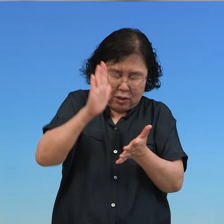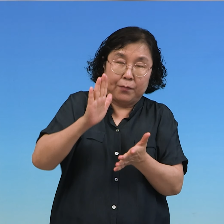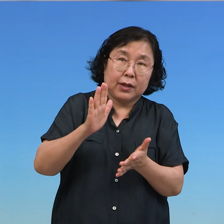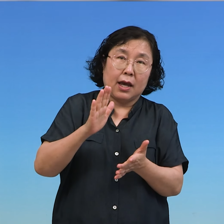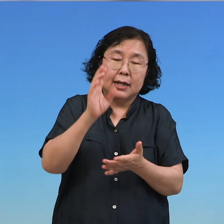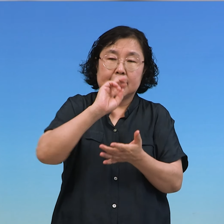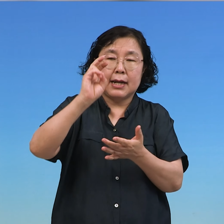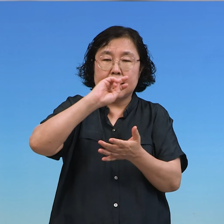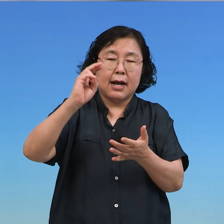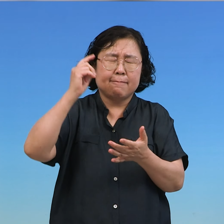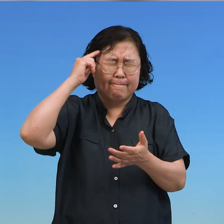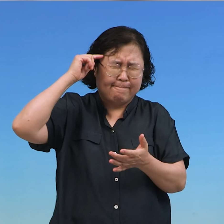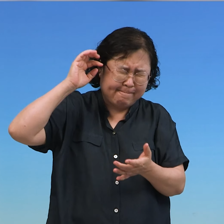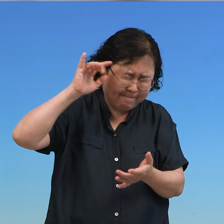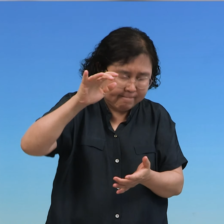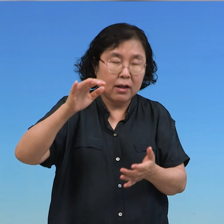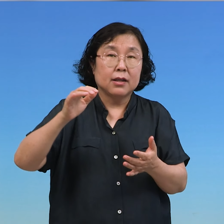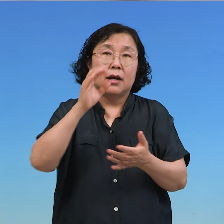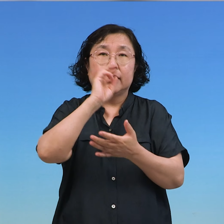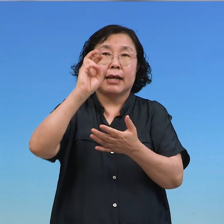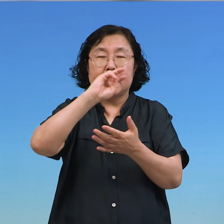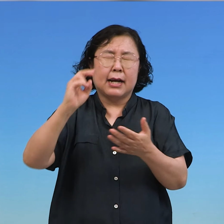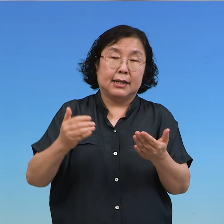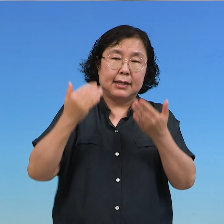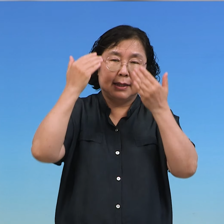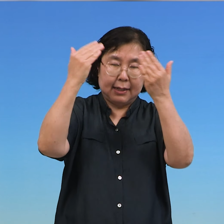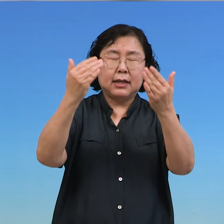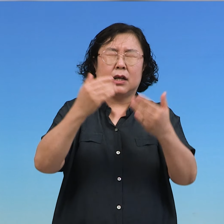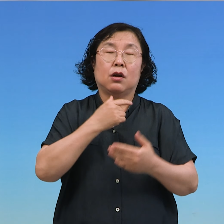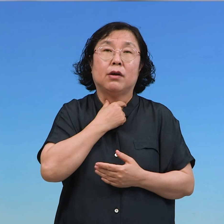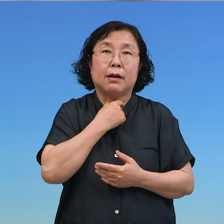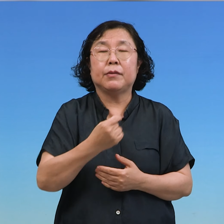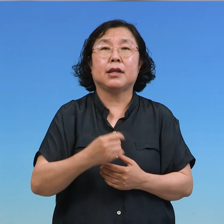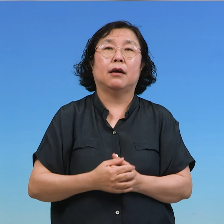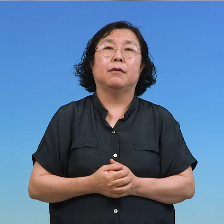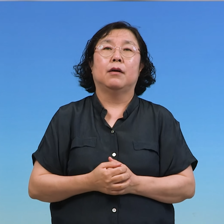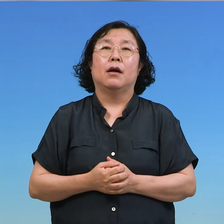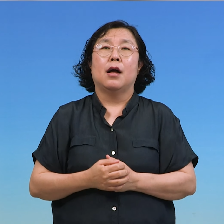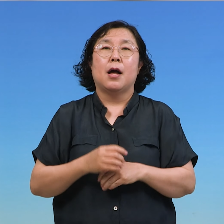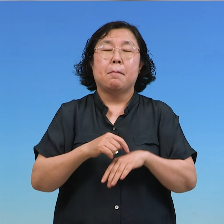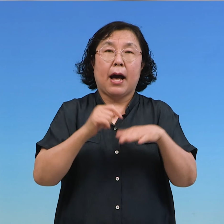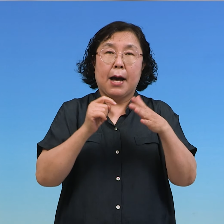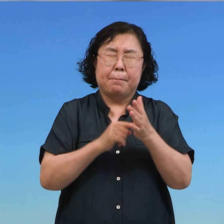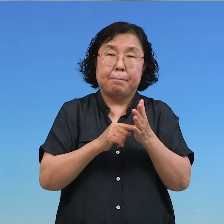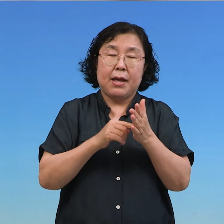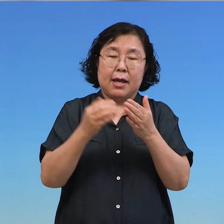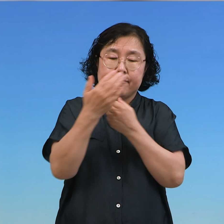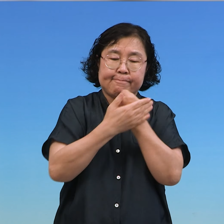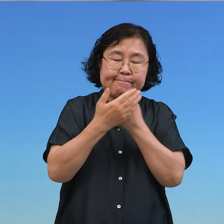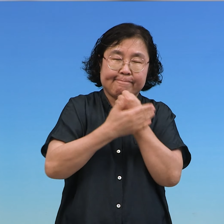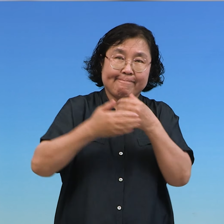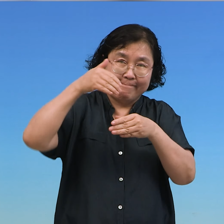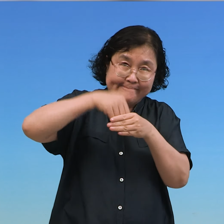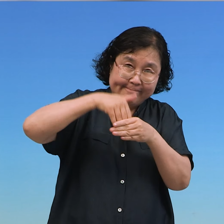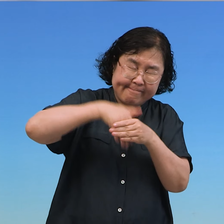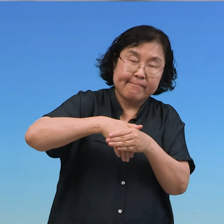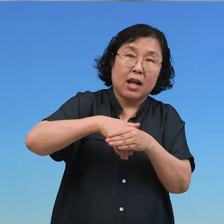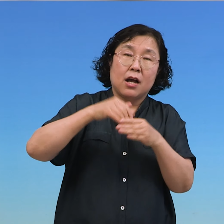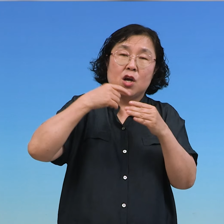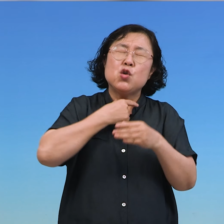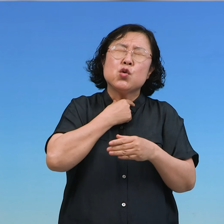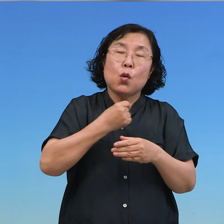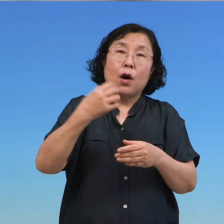없습니다 사모하면서 절실하게 막 한마디 한마디에 정말 마음에 은혜를 담아가지고 의리를 한